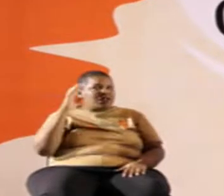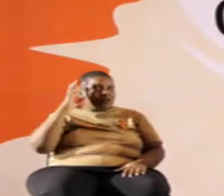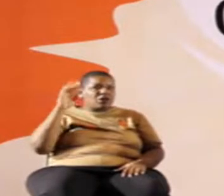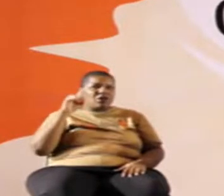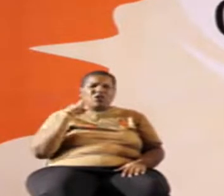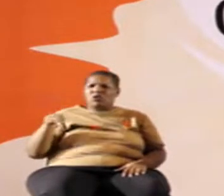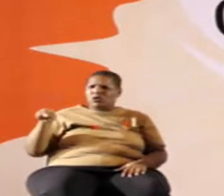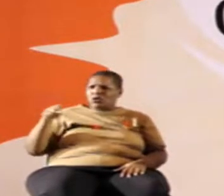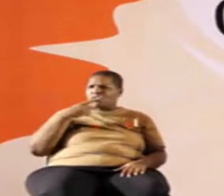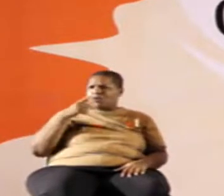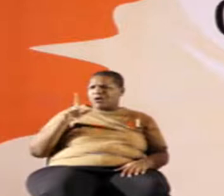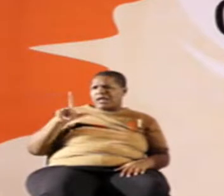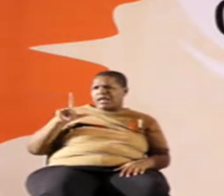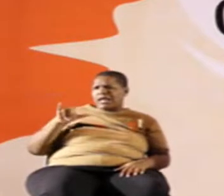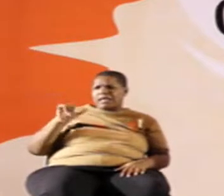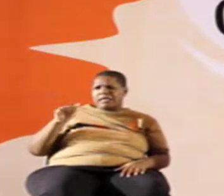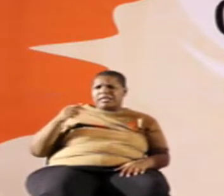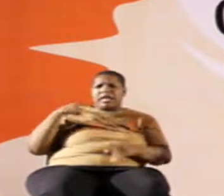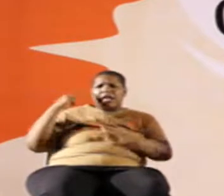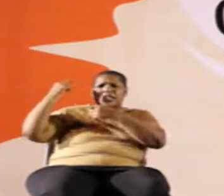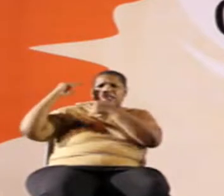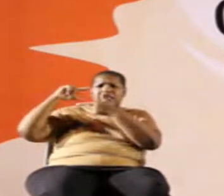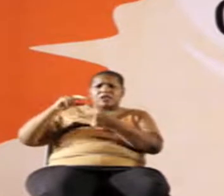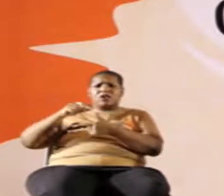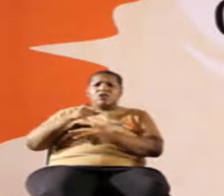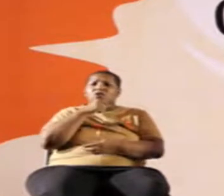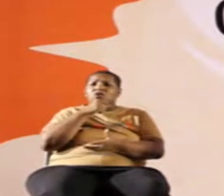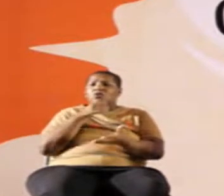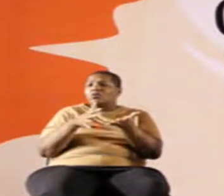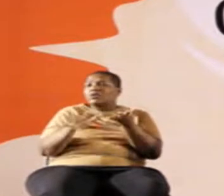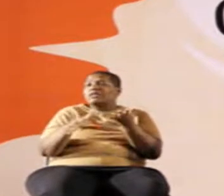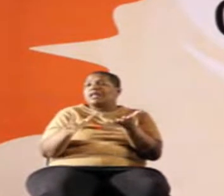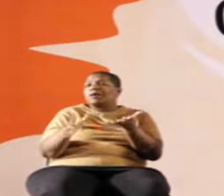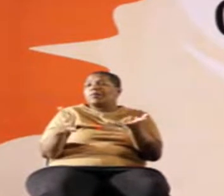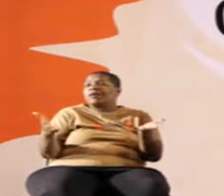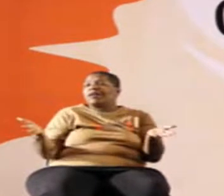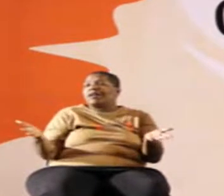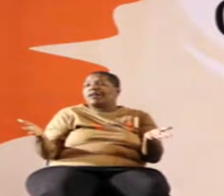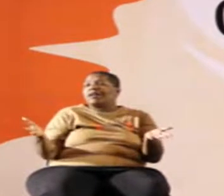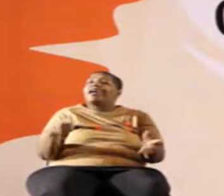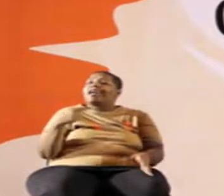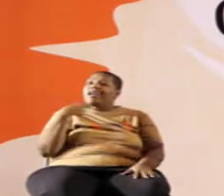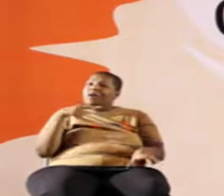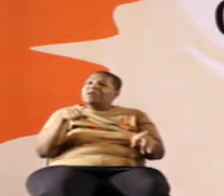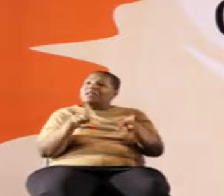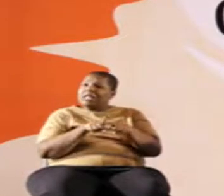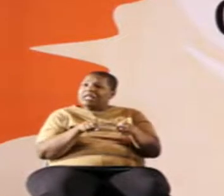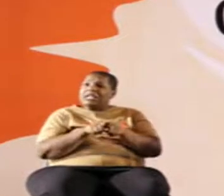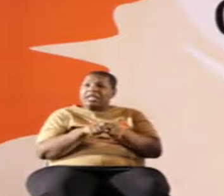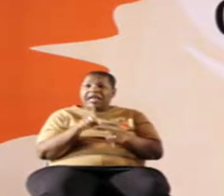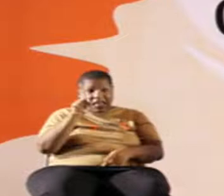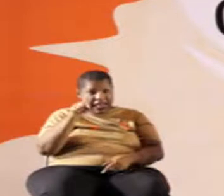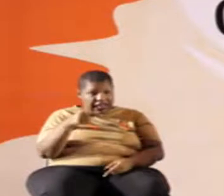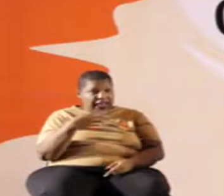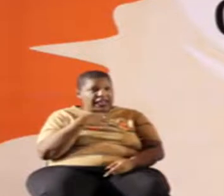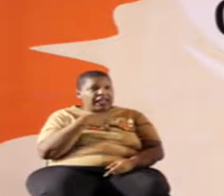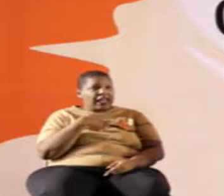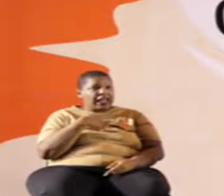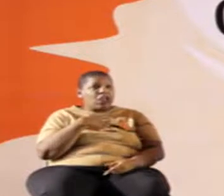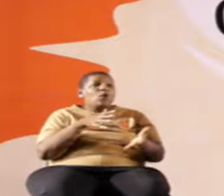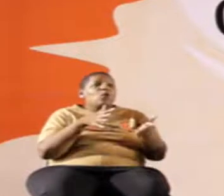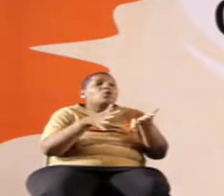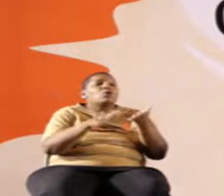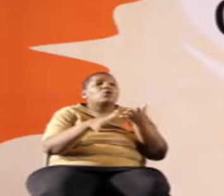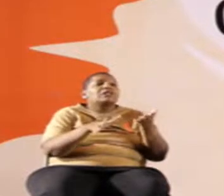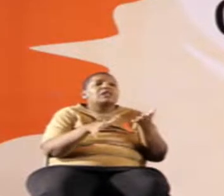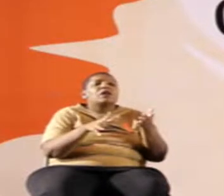que Leci Brandão é a tradição do samba. Olha aqui, gente. Eu também acho que é, porque é isso que é o samba. O samba